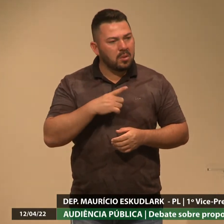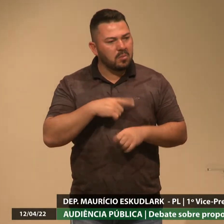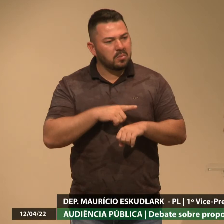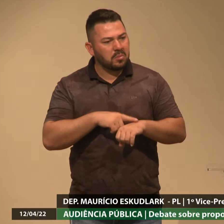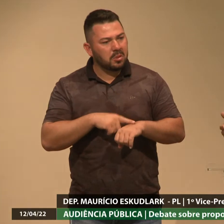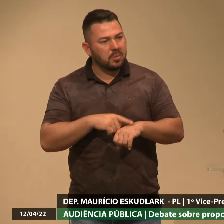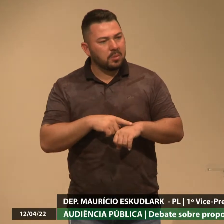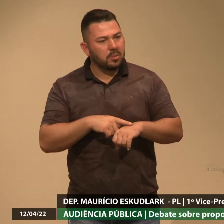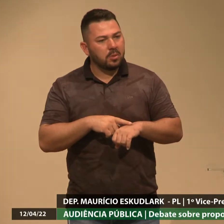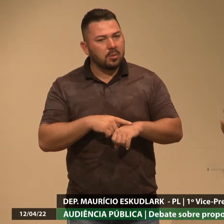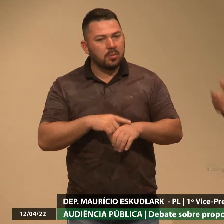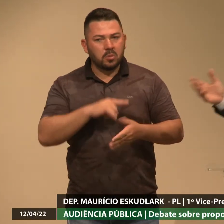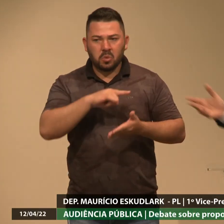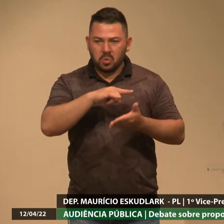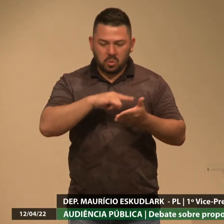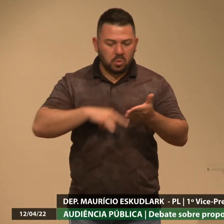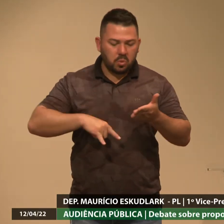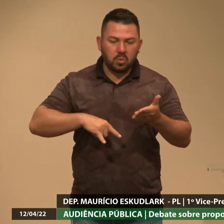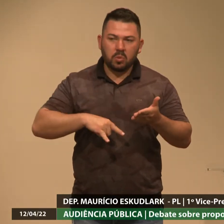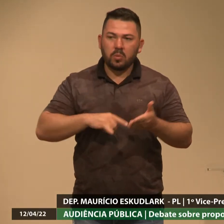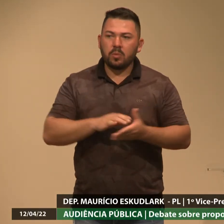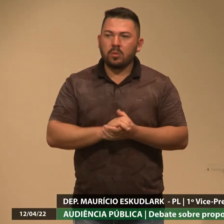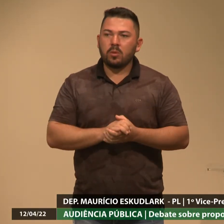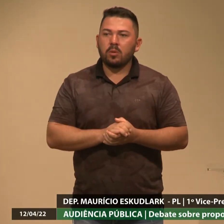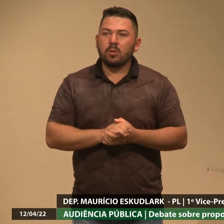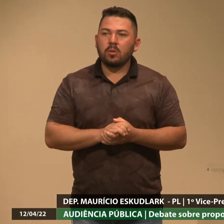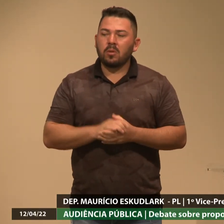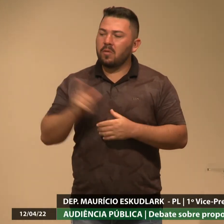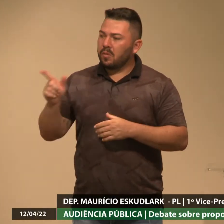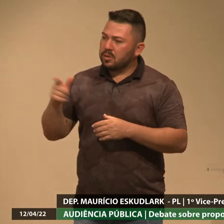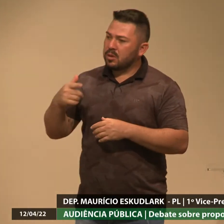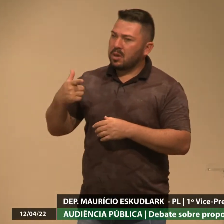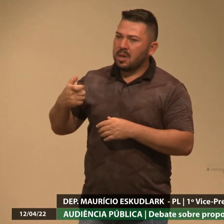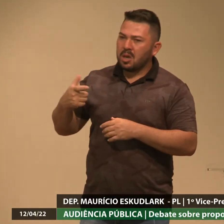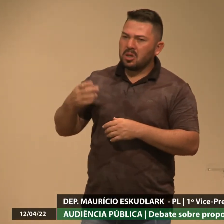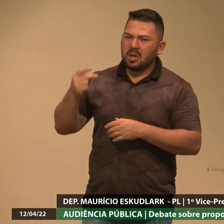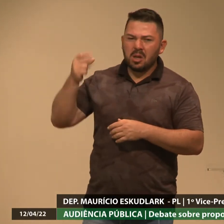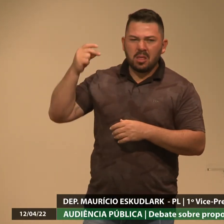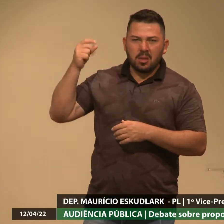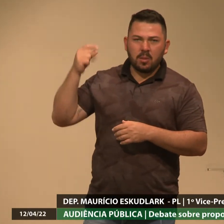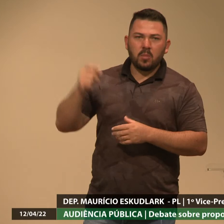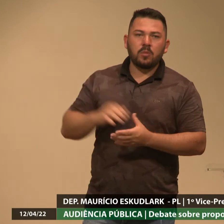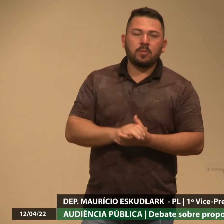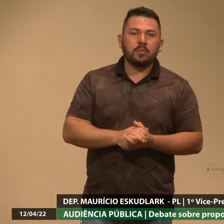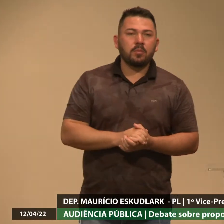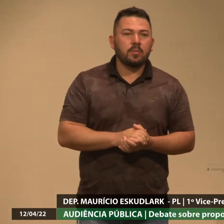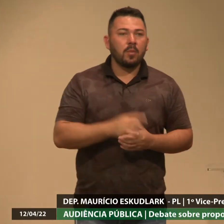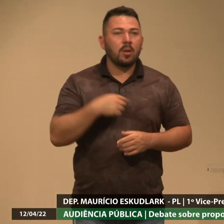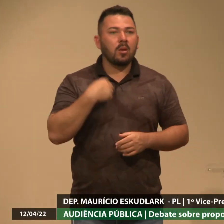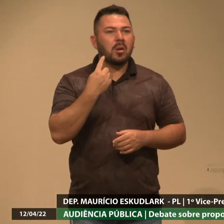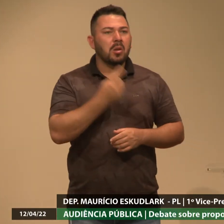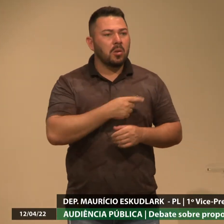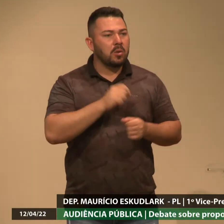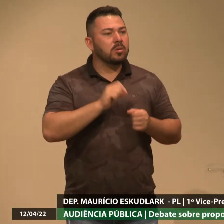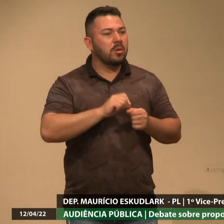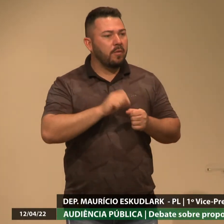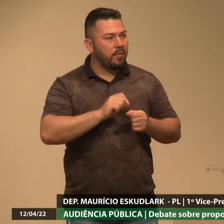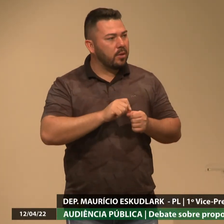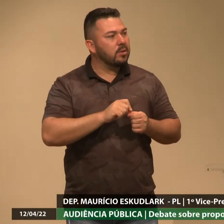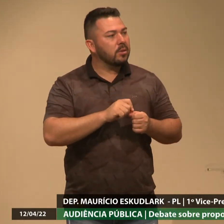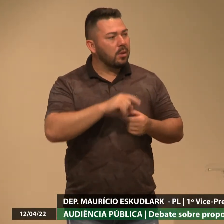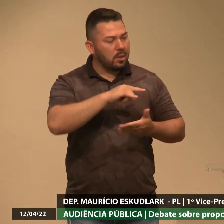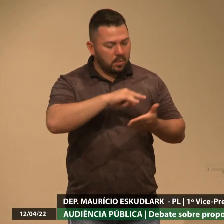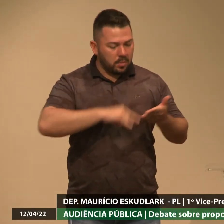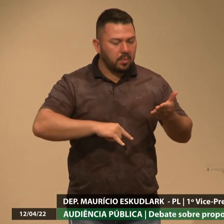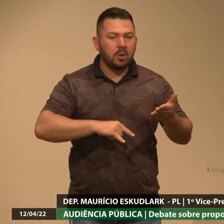que o registro Lima você quer tira antigo igual a nós nós fazíamos um registro de